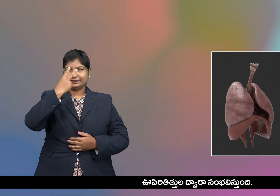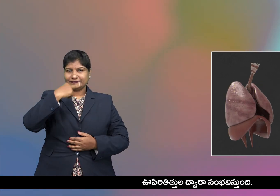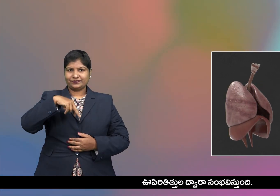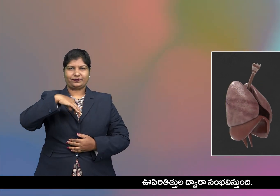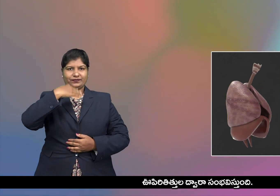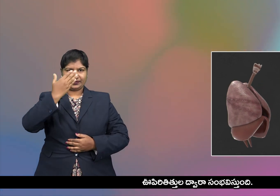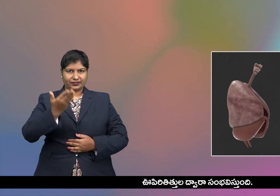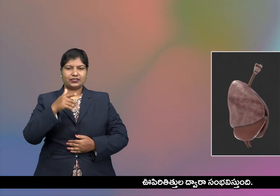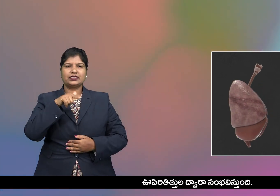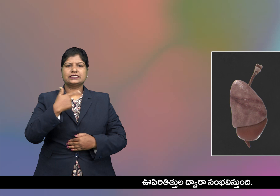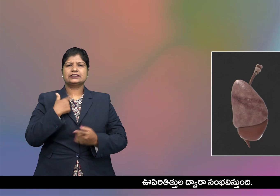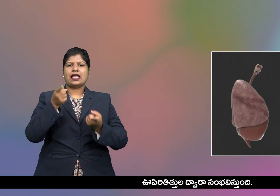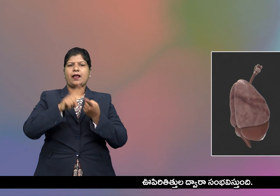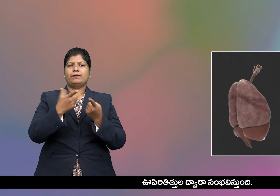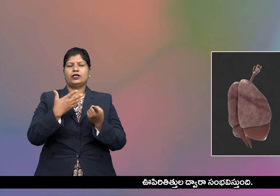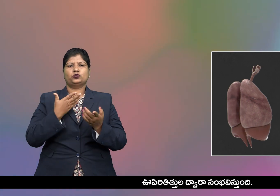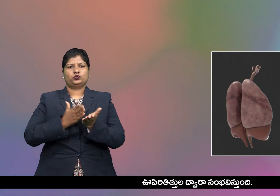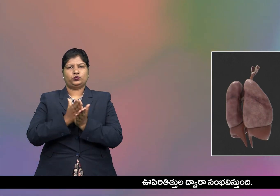ఊపిరితిత్తుల ద్వారా సంభవిస్తుంది.